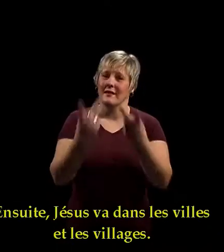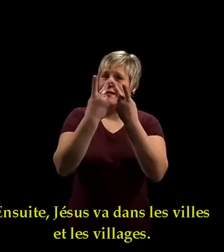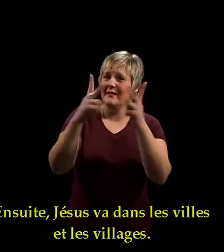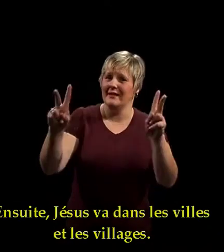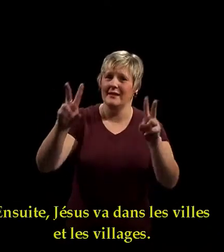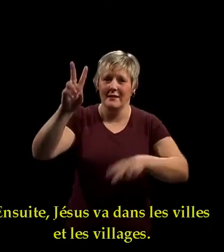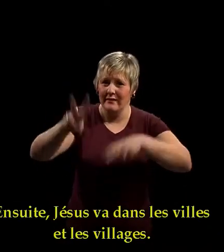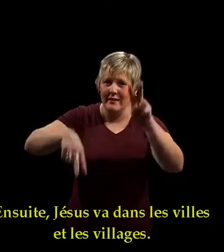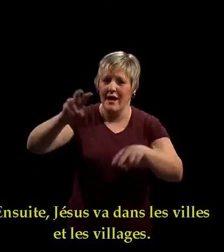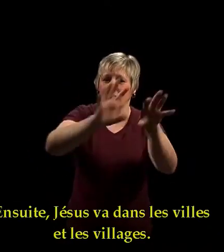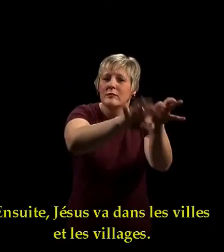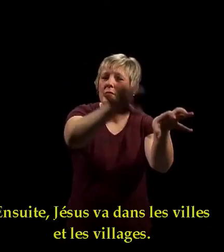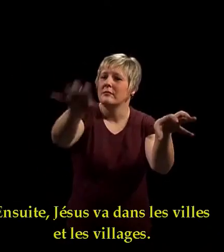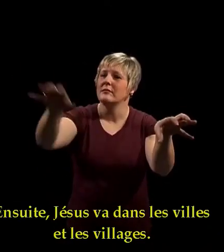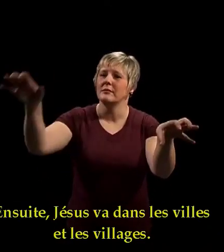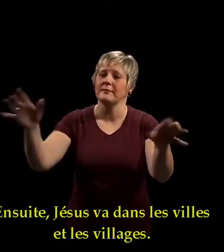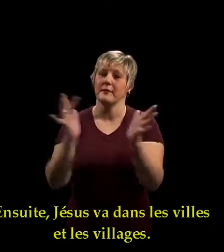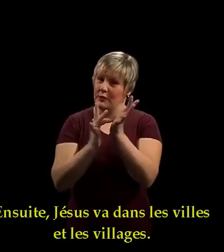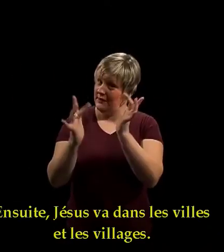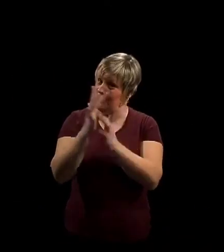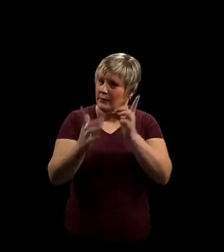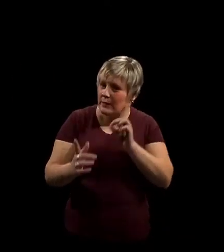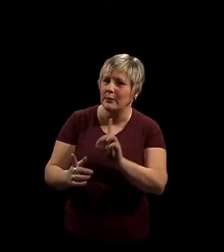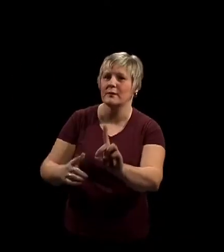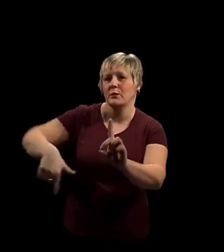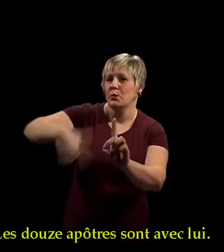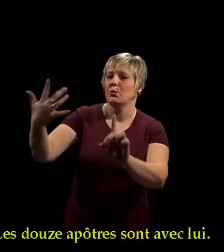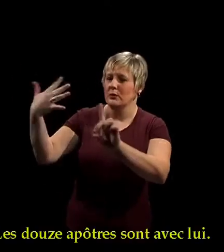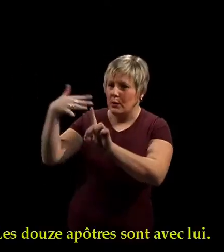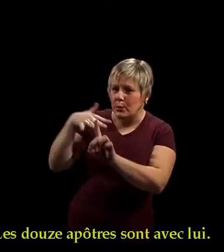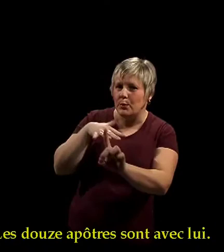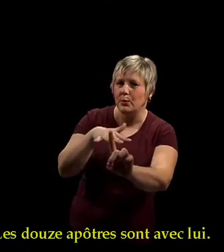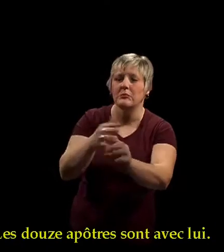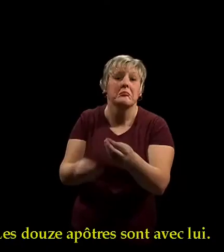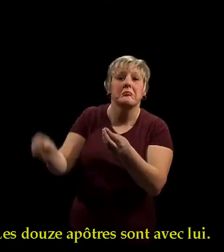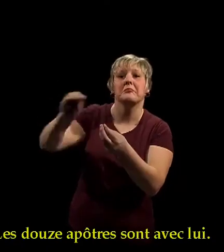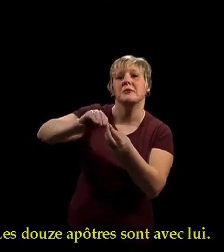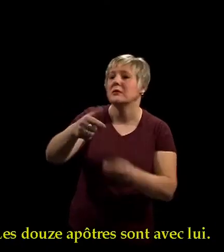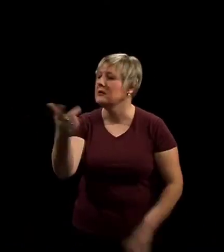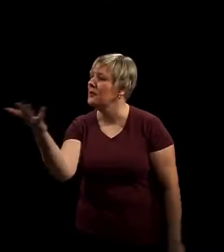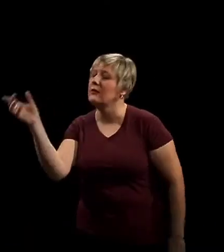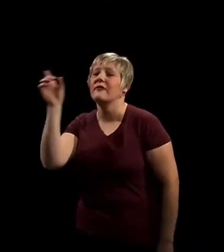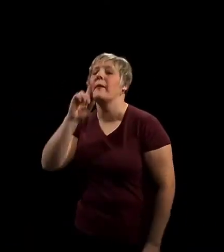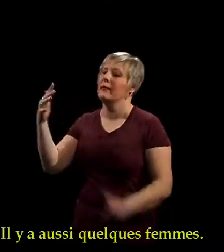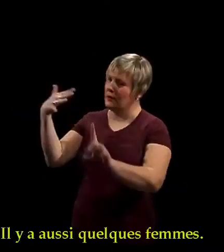Ensuite, Jésus va dans les villes et les villages. Les 12 apôtres sont avec lui. Il y a aussi quelques